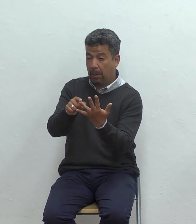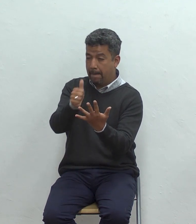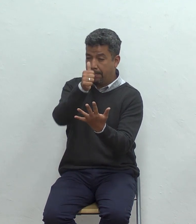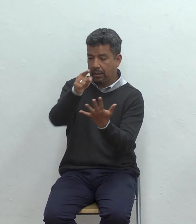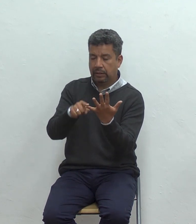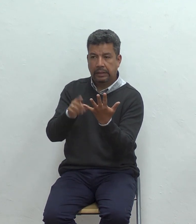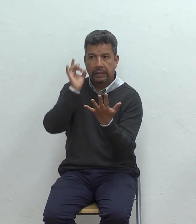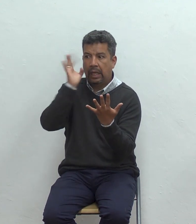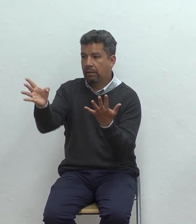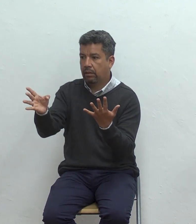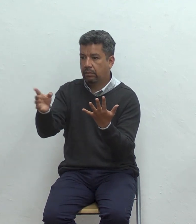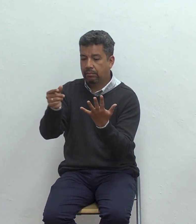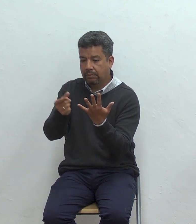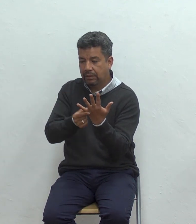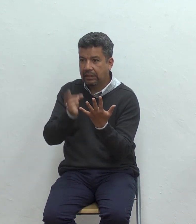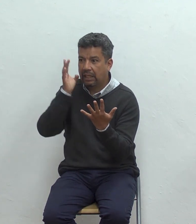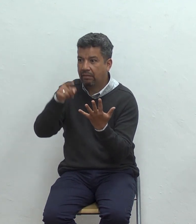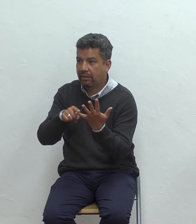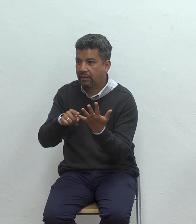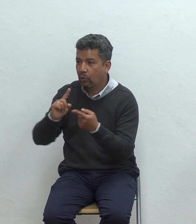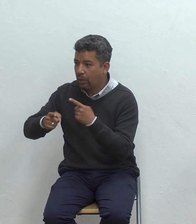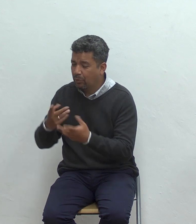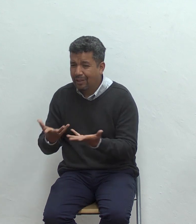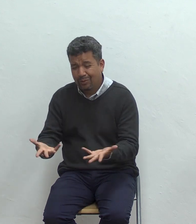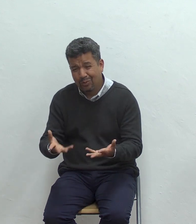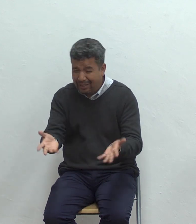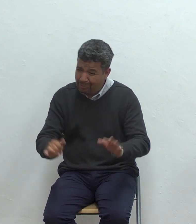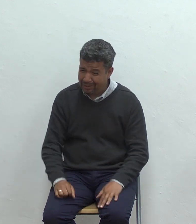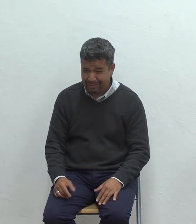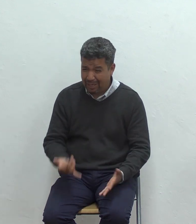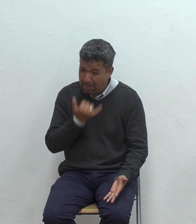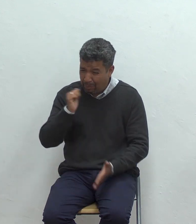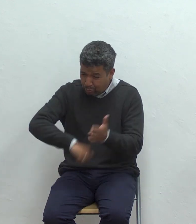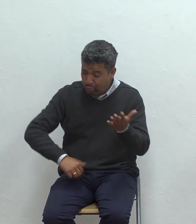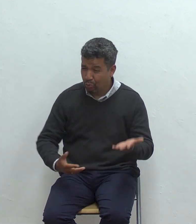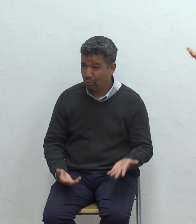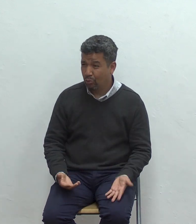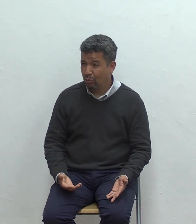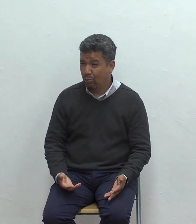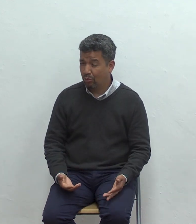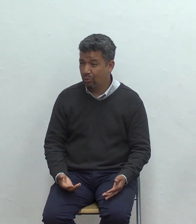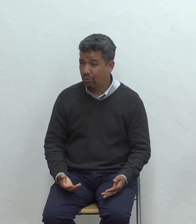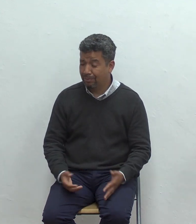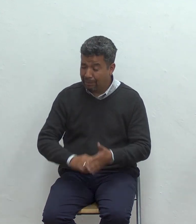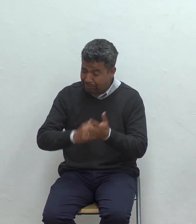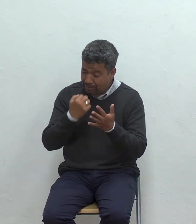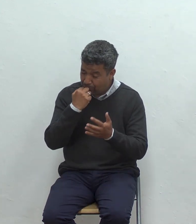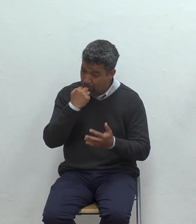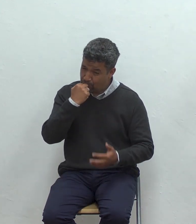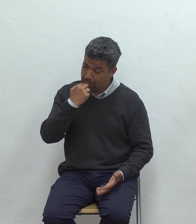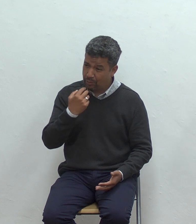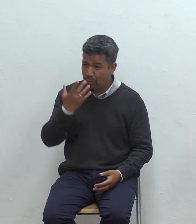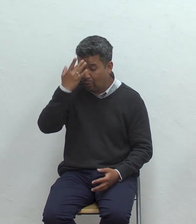es terrible. Y se casa con la terrible. ¿Qué le dicen los amigos? Ay, viejo, usted sí es ¿qué? Bruto. ¿Pero